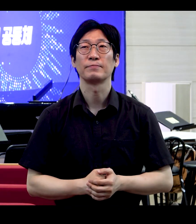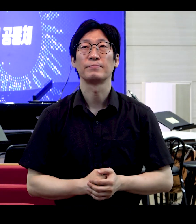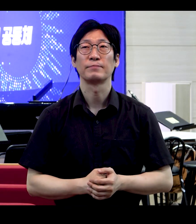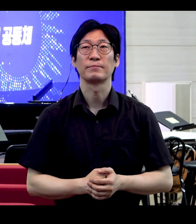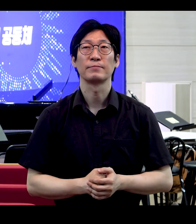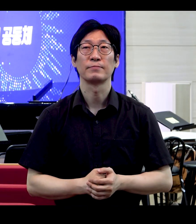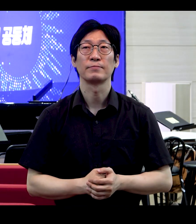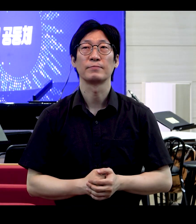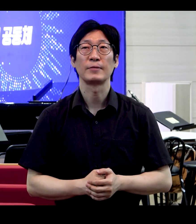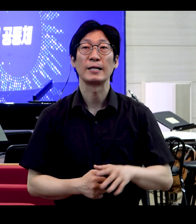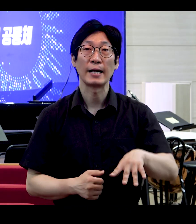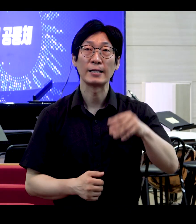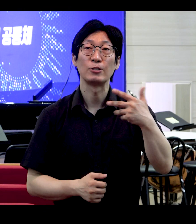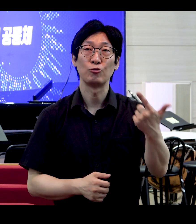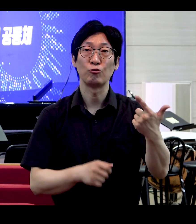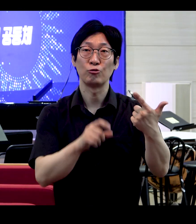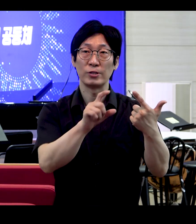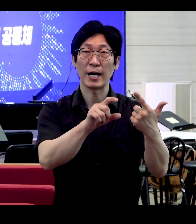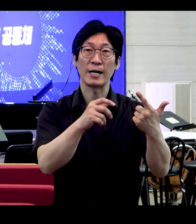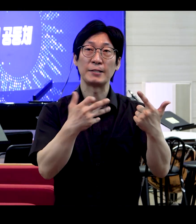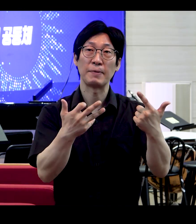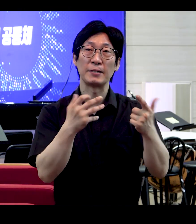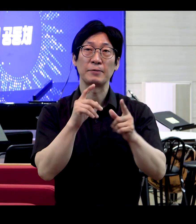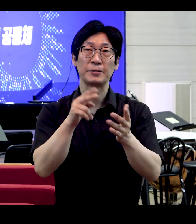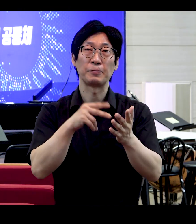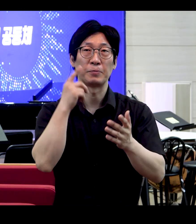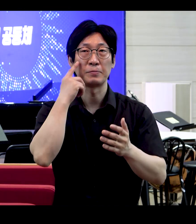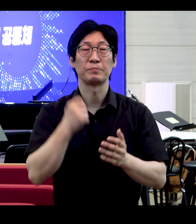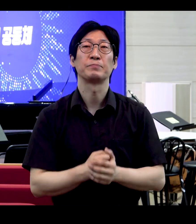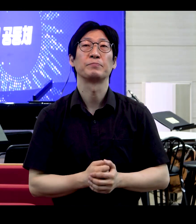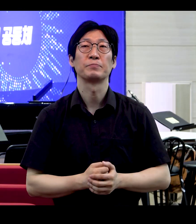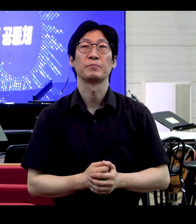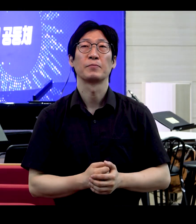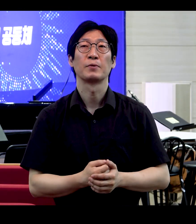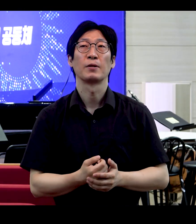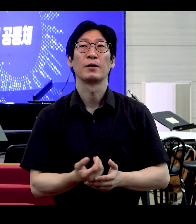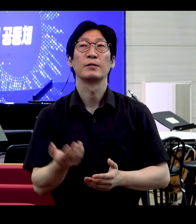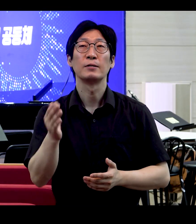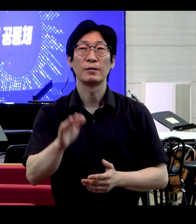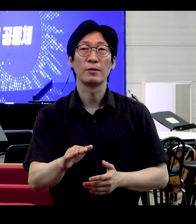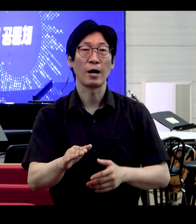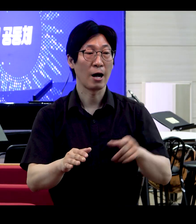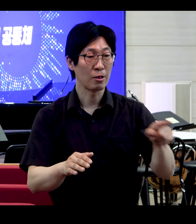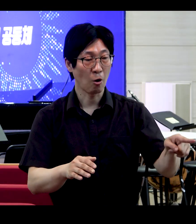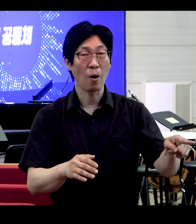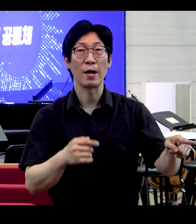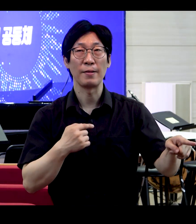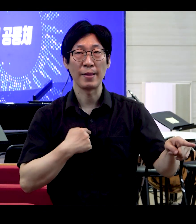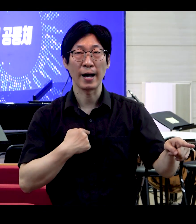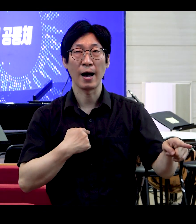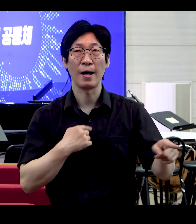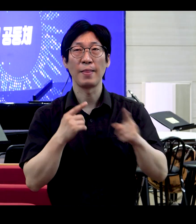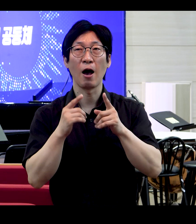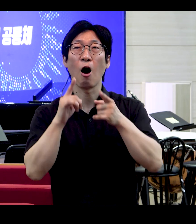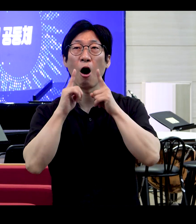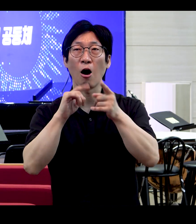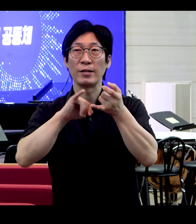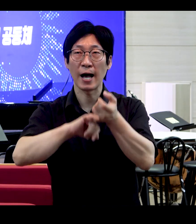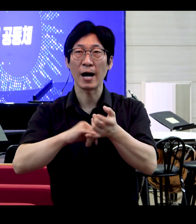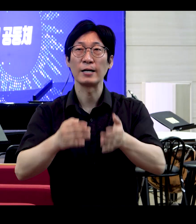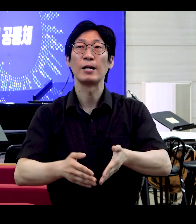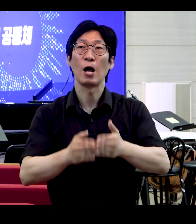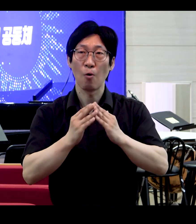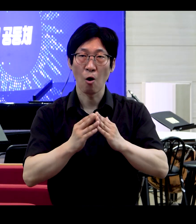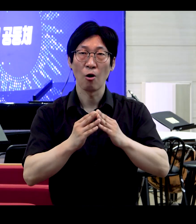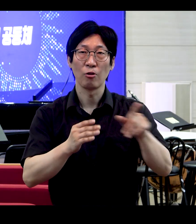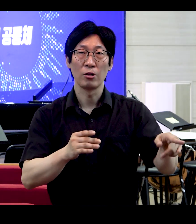인생. 우리 창세기 6장 18절 말씀을 함께 읽겠습니다. 같이 읽습니다. 그러나 너와는 내가